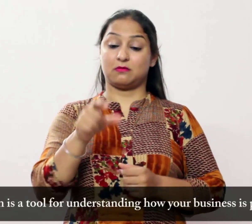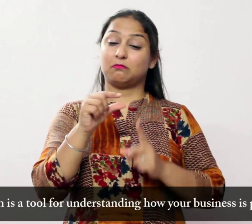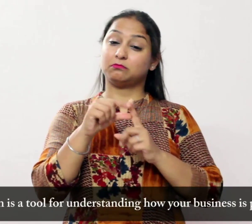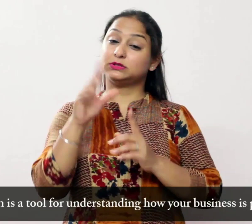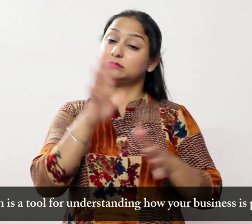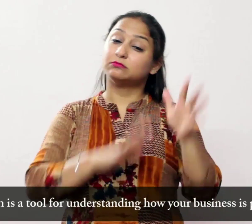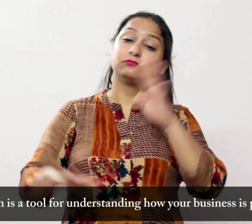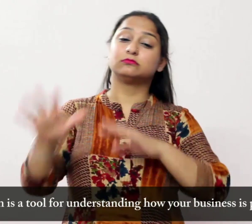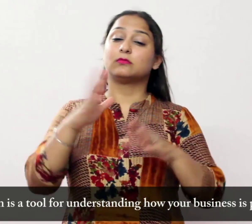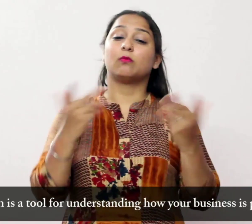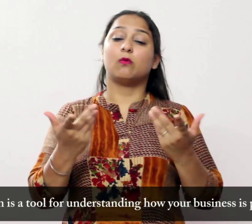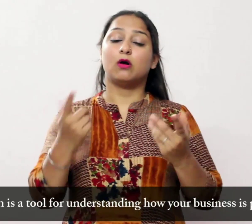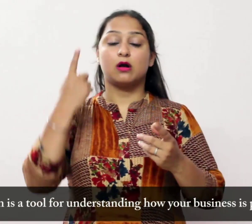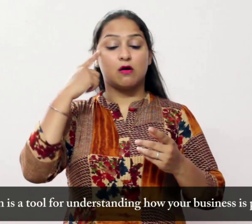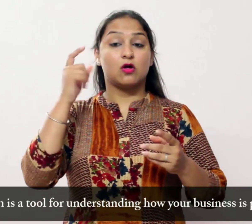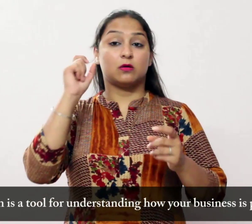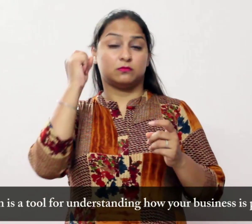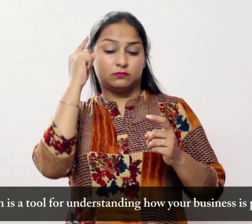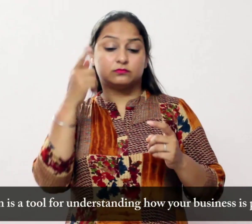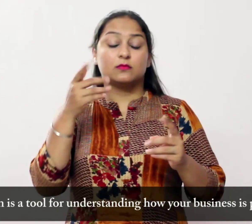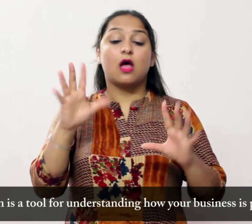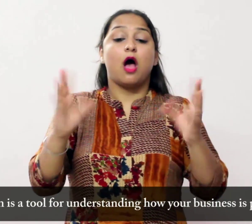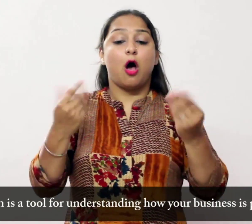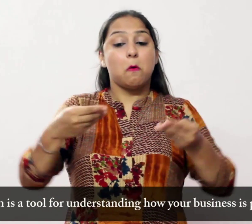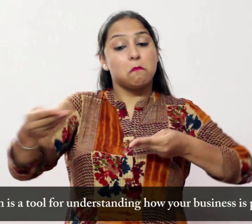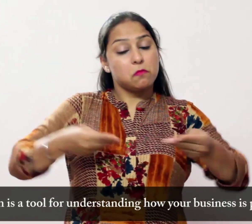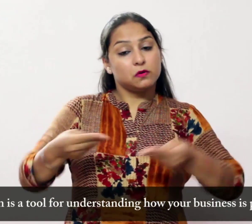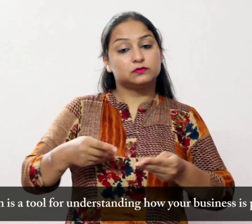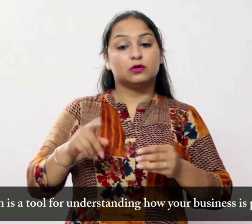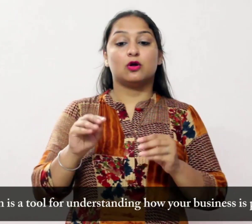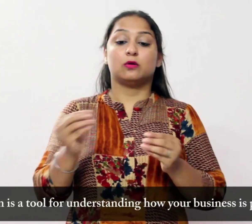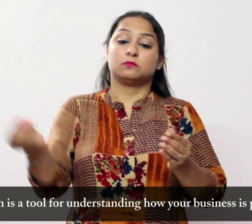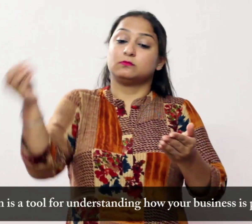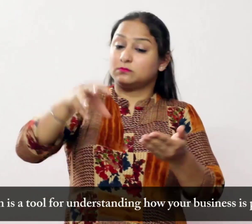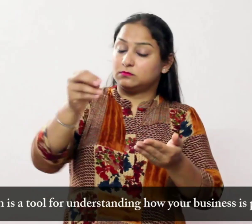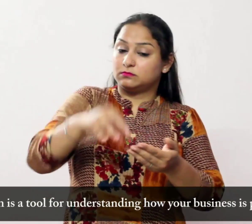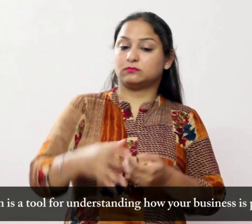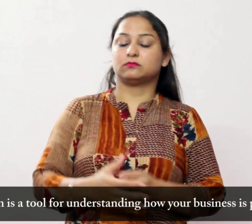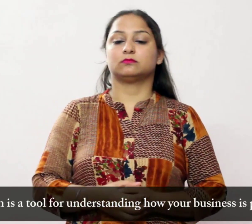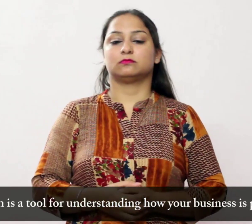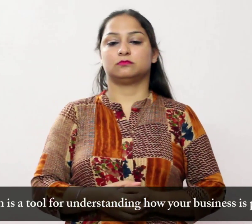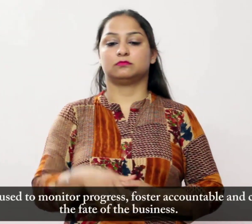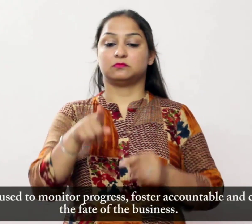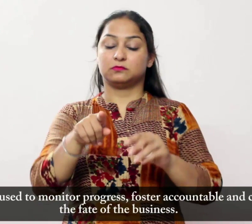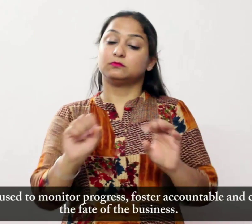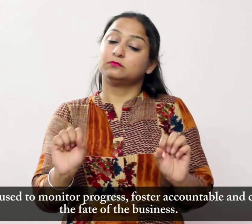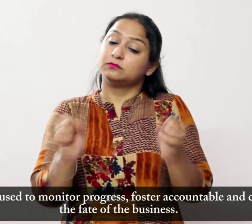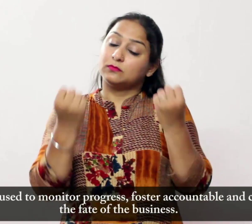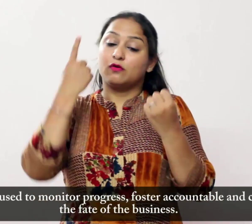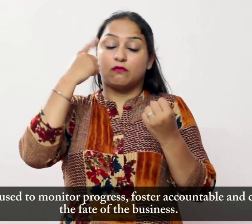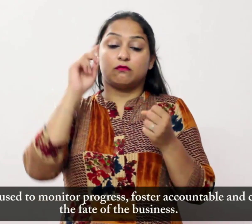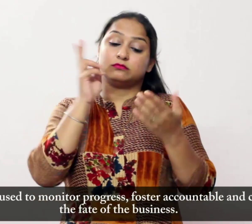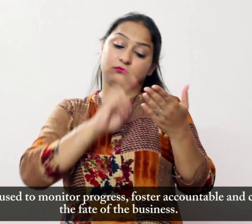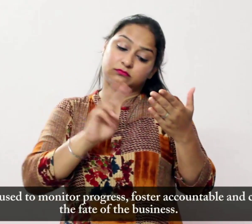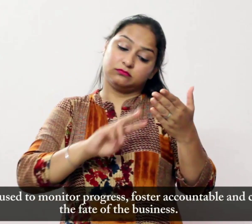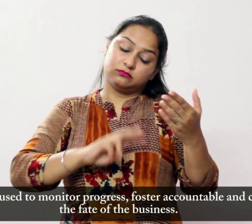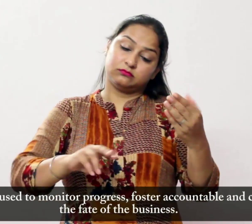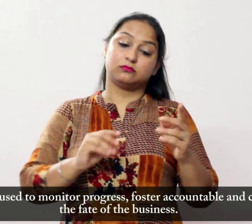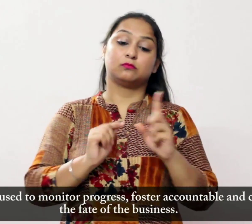योजना यह समझने का एक उपकरण है कि आपका व्यवसाय को एक साथ कैसे रखा जाए। इसका